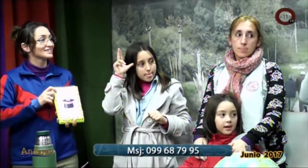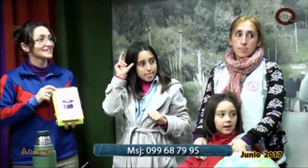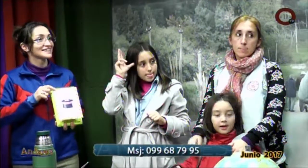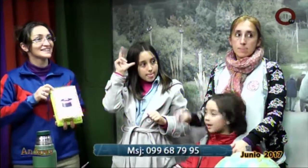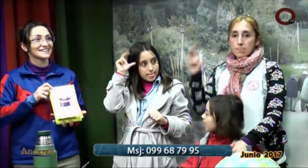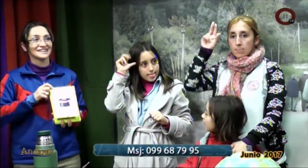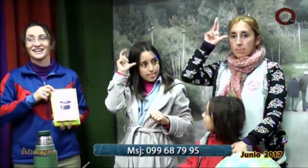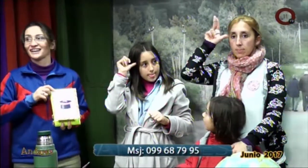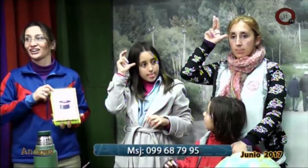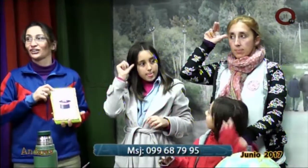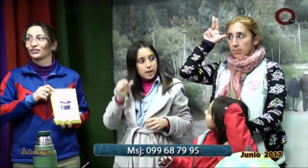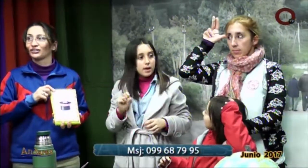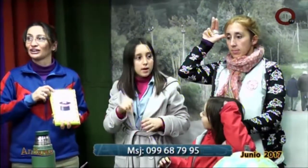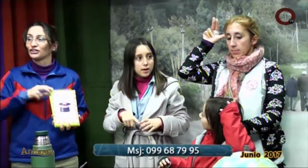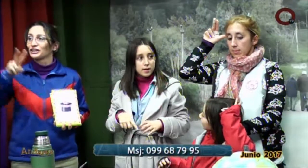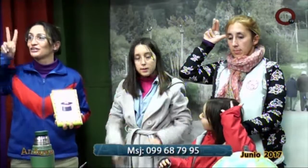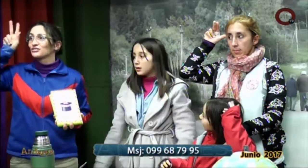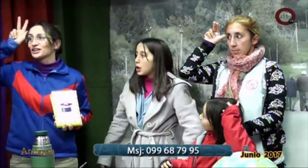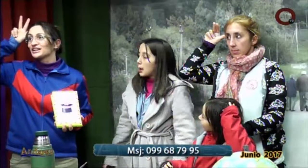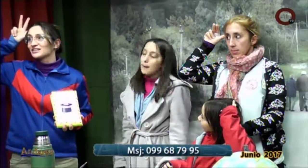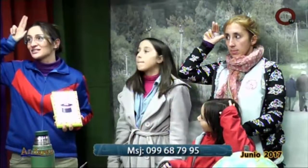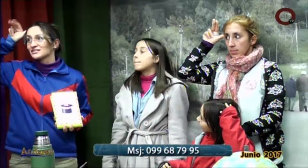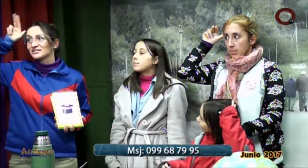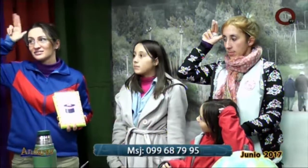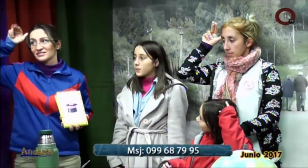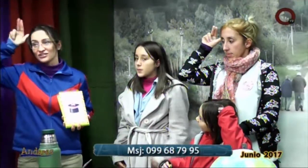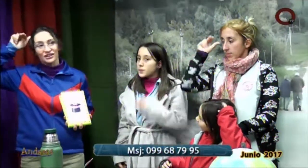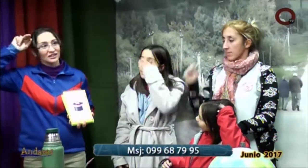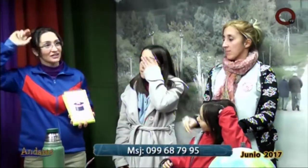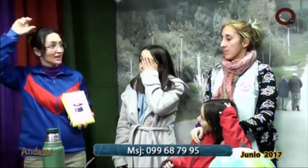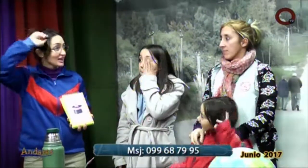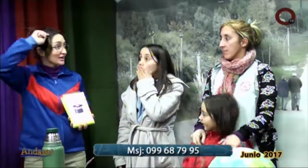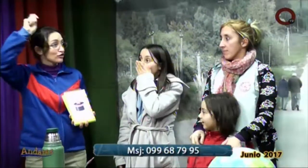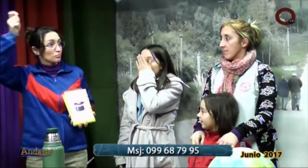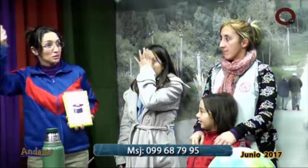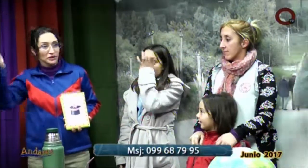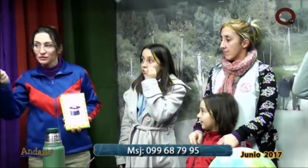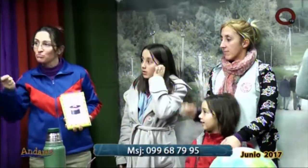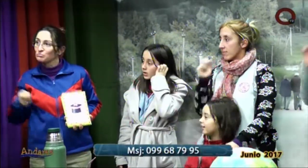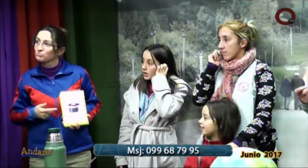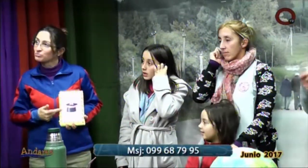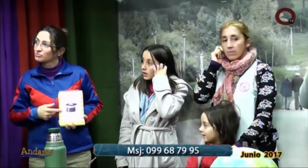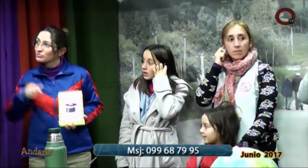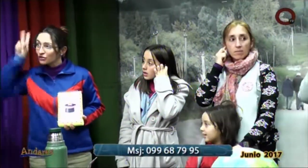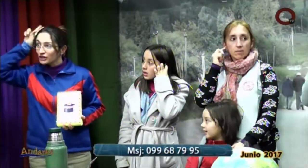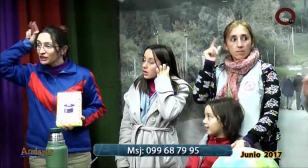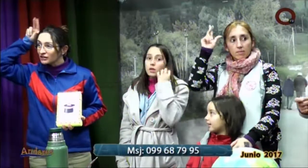¿Ahora? Conejo las orejitas Ah no Ah